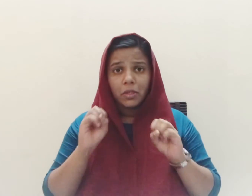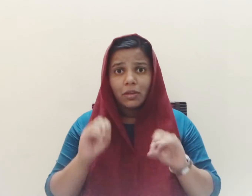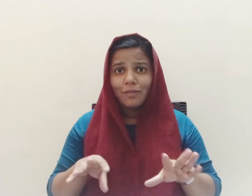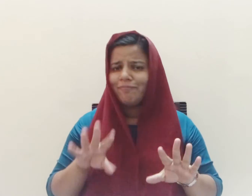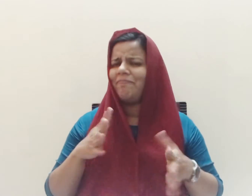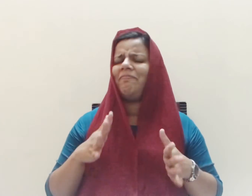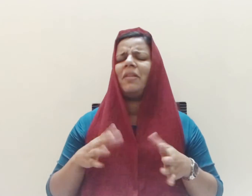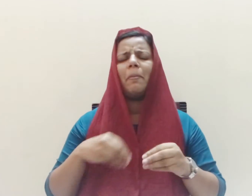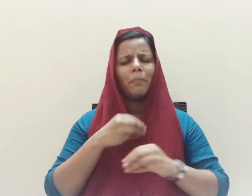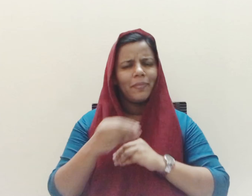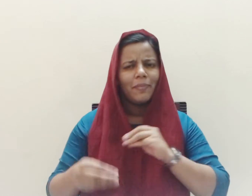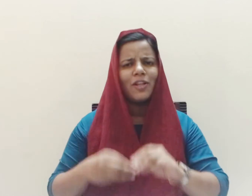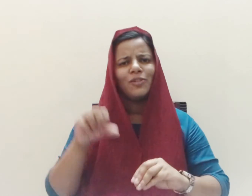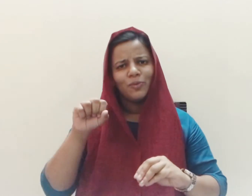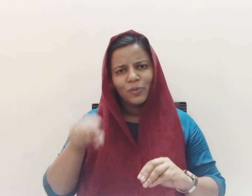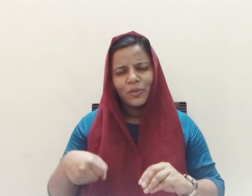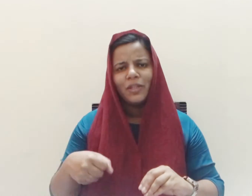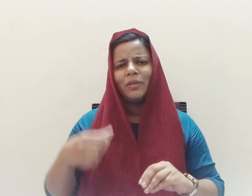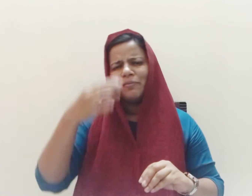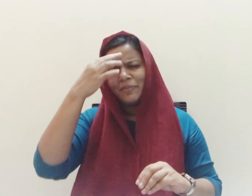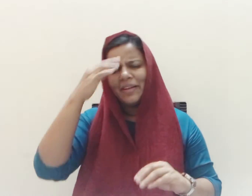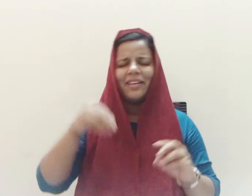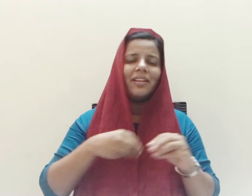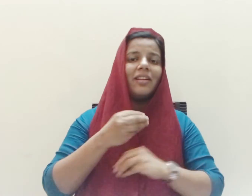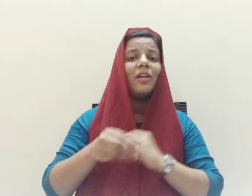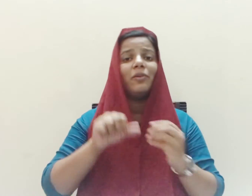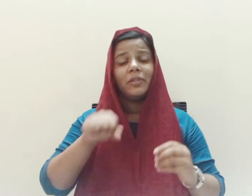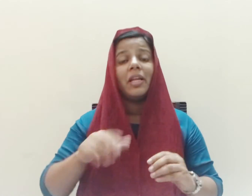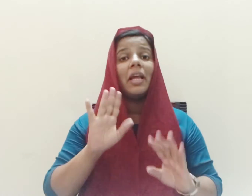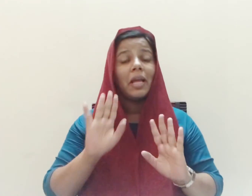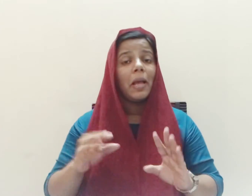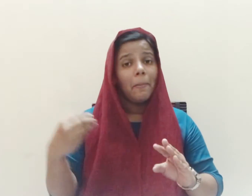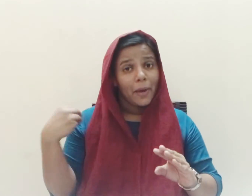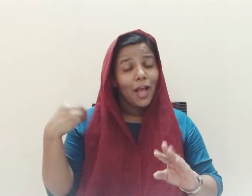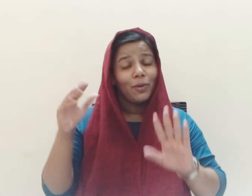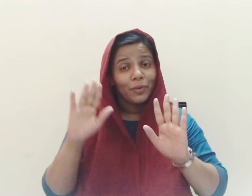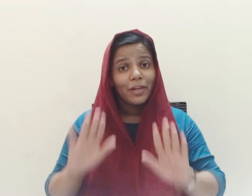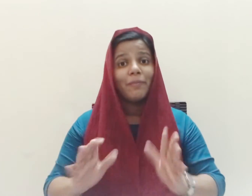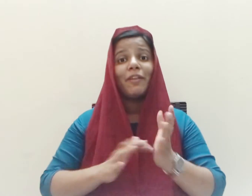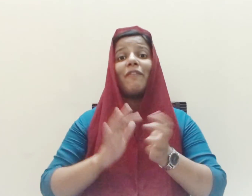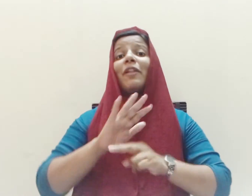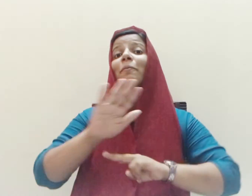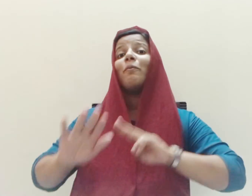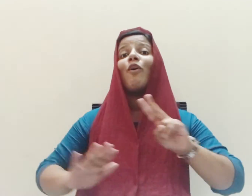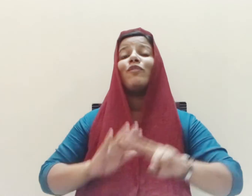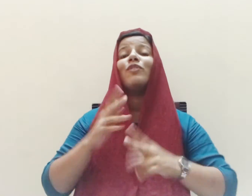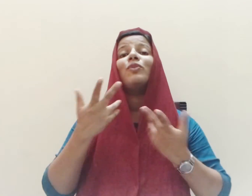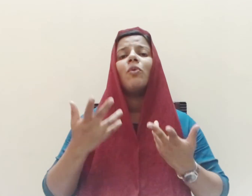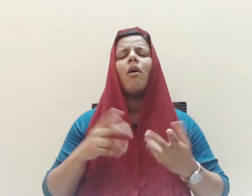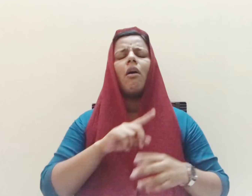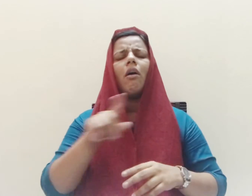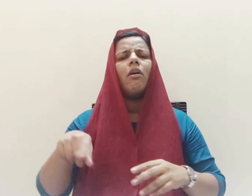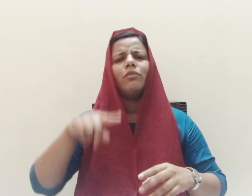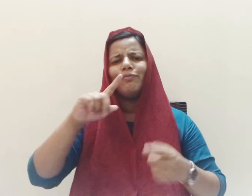പ്രശ്നങ്ങളൊക്കെ ഉണ്ട്. പക്ഷേ അതിനകത്ത് നമ്മളോടുള്ള ദൈവത്തിൻ്റെ വാഗ്ദത്തമാണ്, നിനക്കെതിരായി വരുന്ന ഒരായുധവും ഫലിക്കത്തില്ല. അതിന്